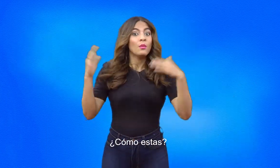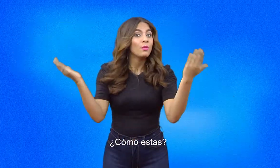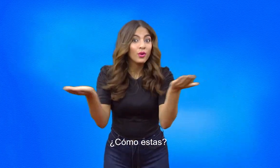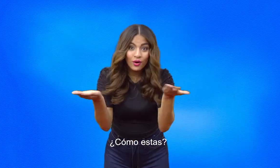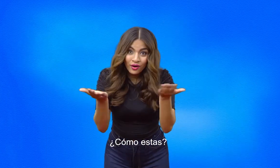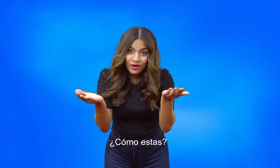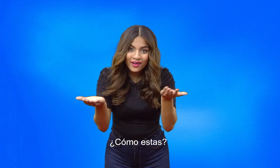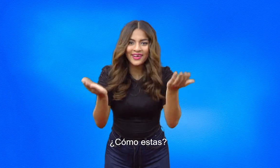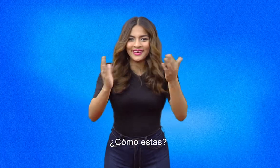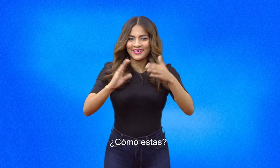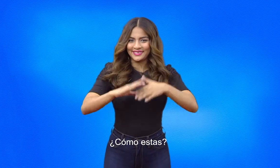¿Cómo estás?